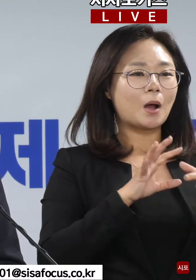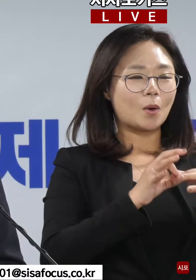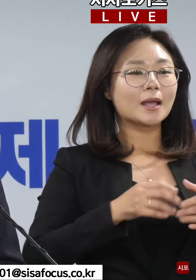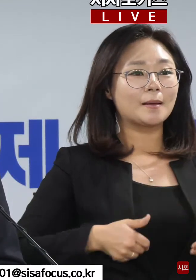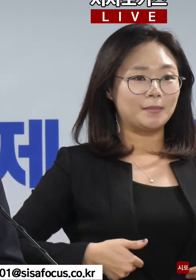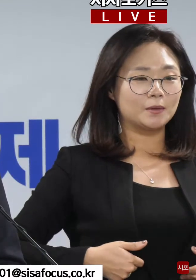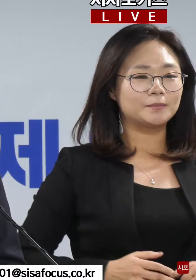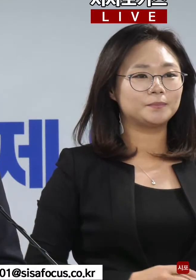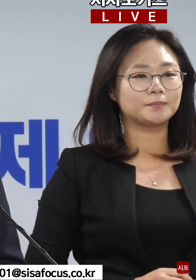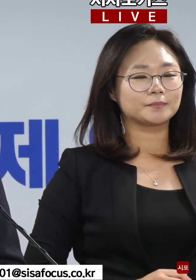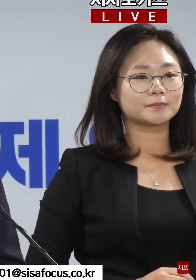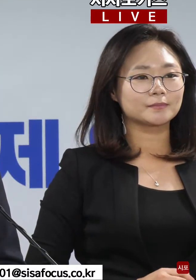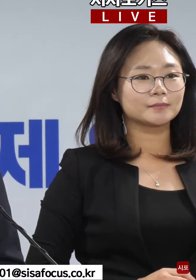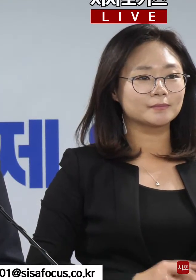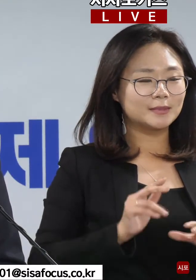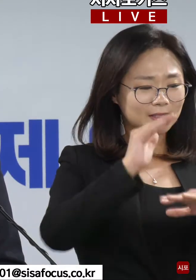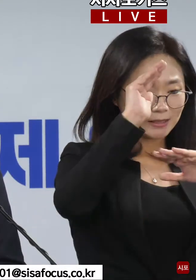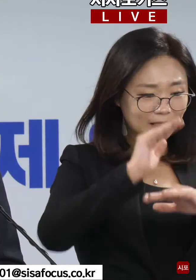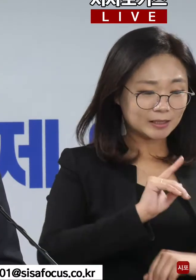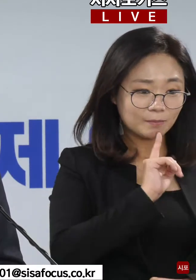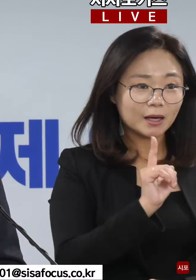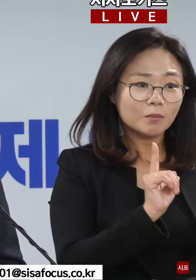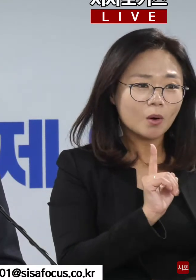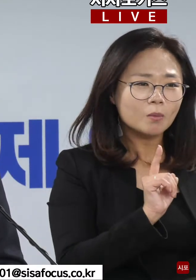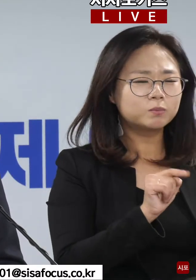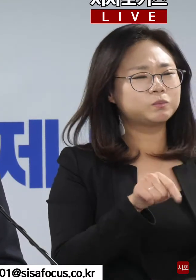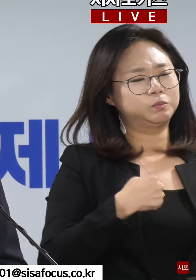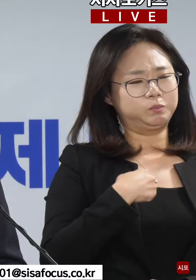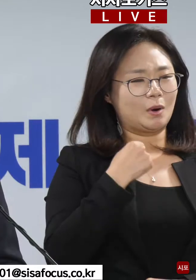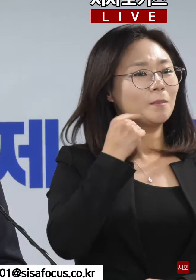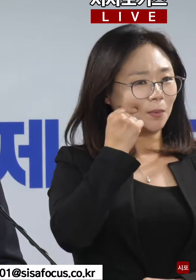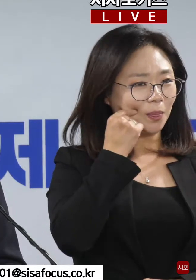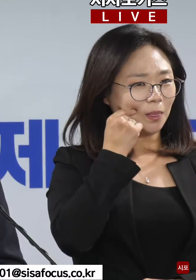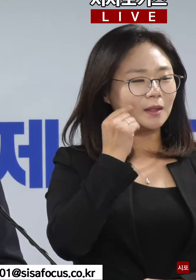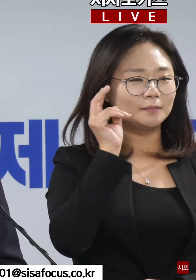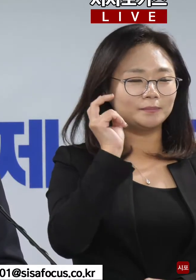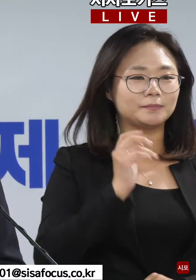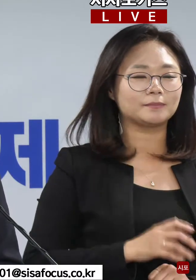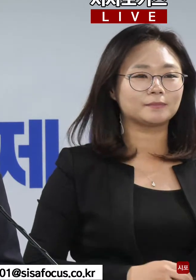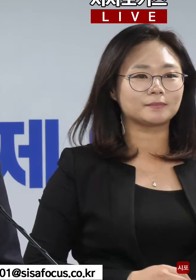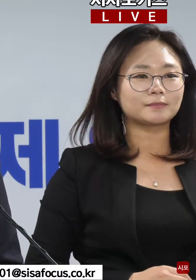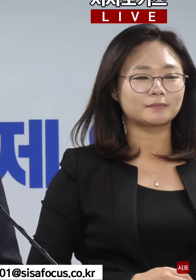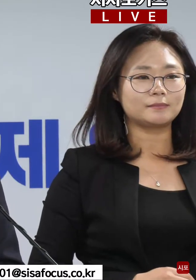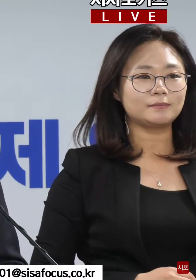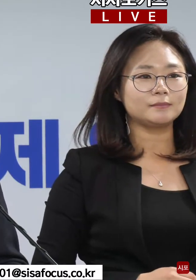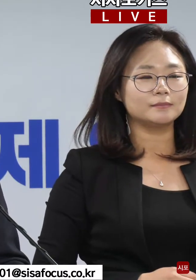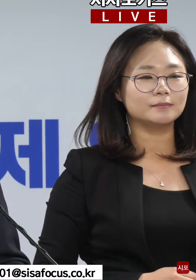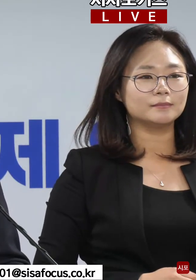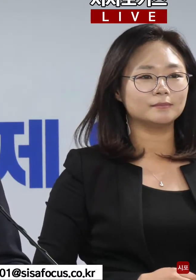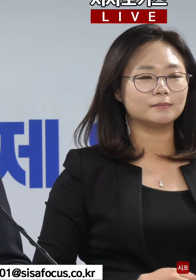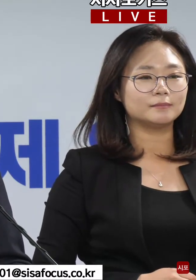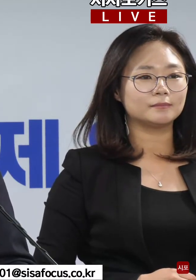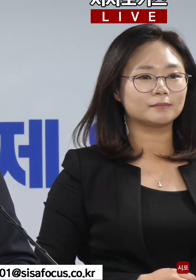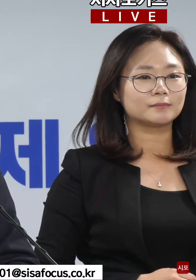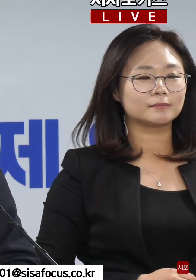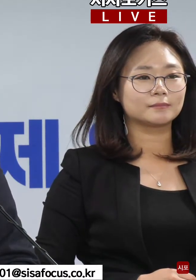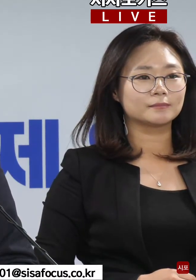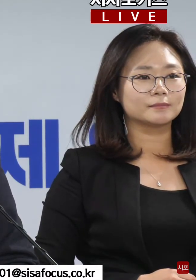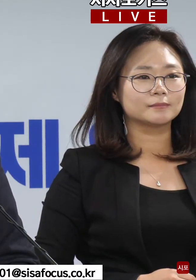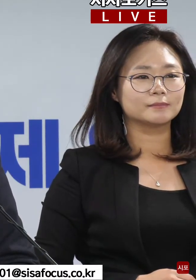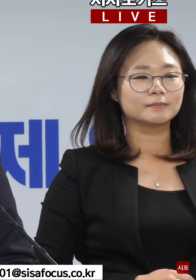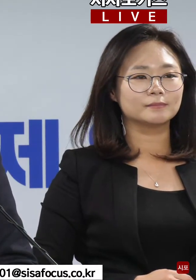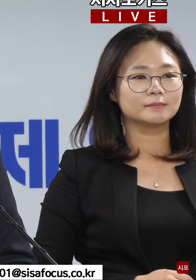가야 되는데 지금까지 아쉽게도 그러지 못했던 측면이 좀 많다는 게 제 생각입니다. 그래서 제가 드리는